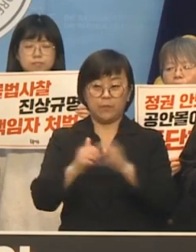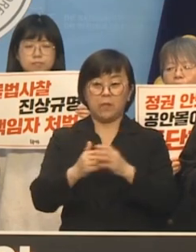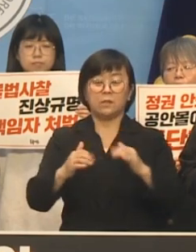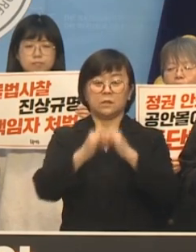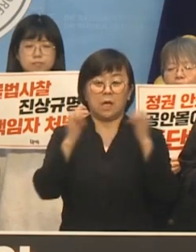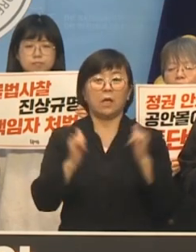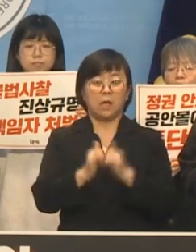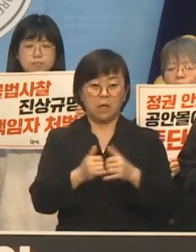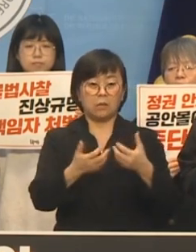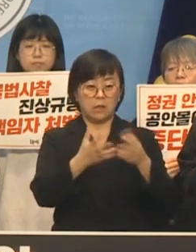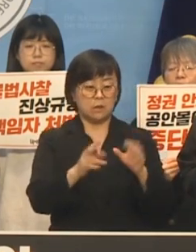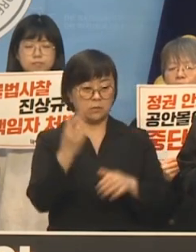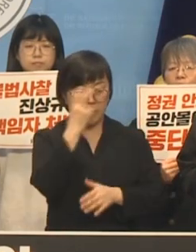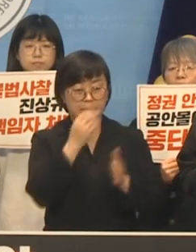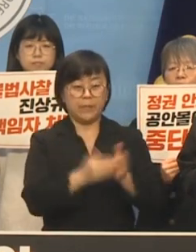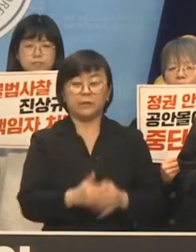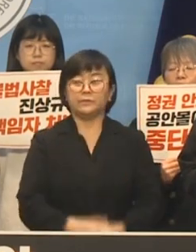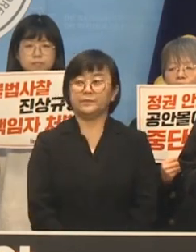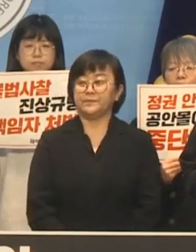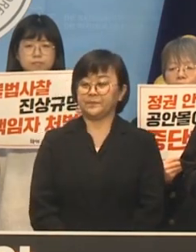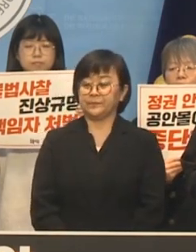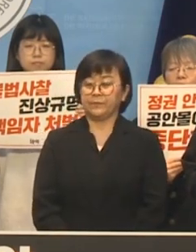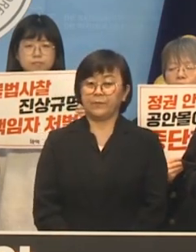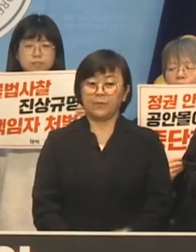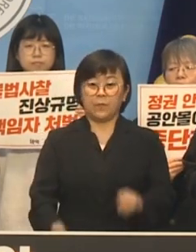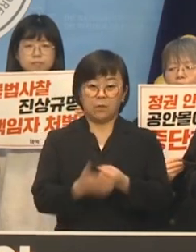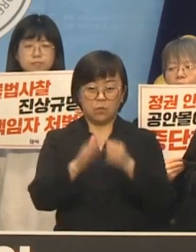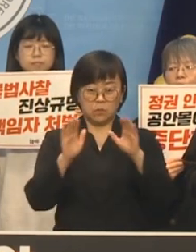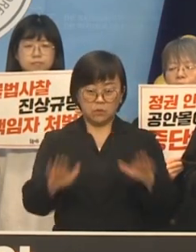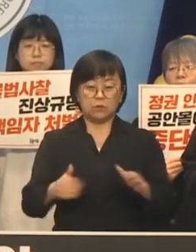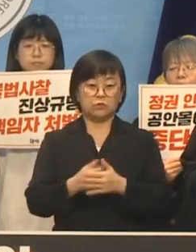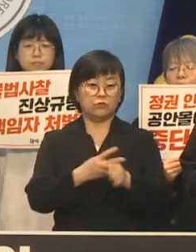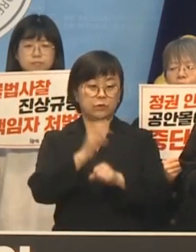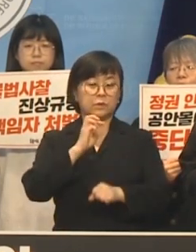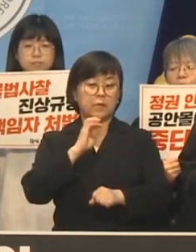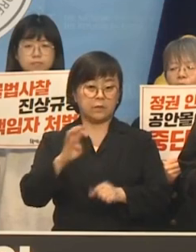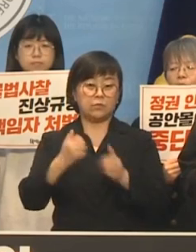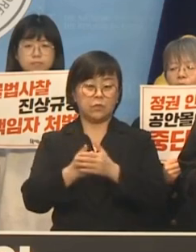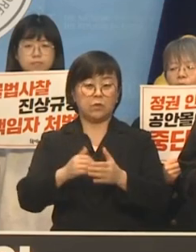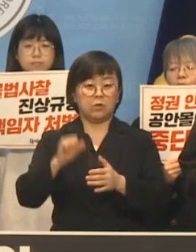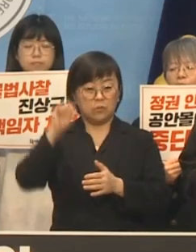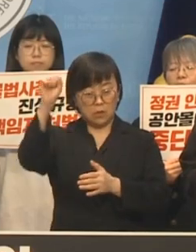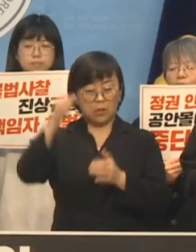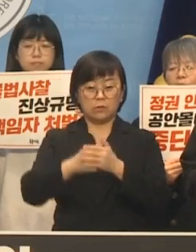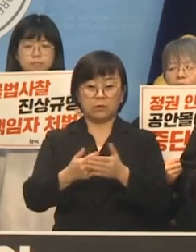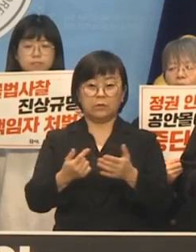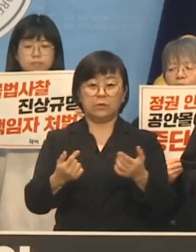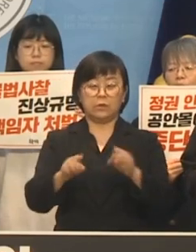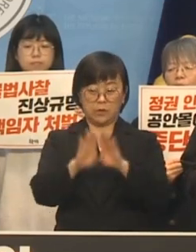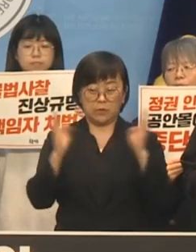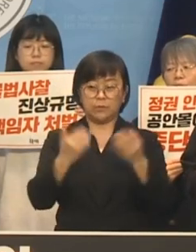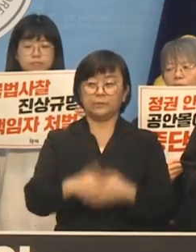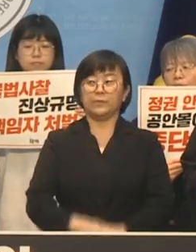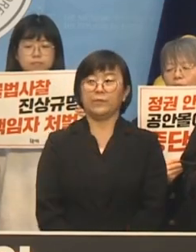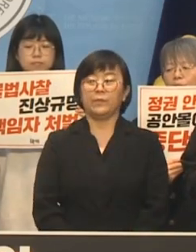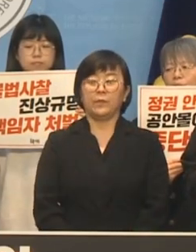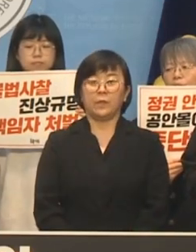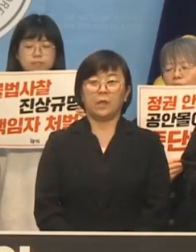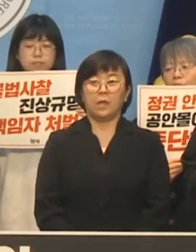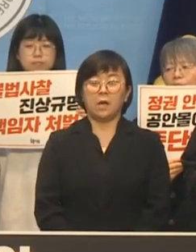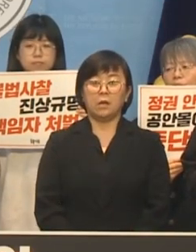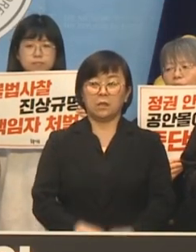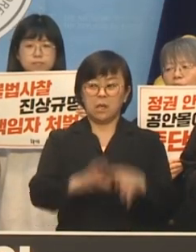미행 및 사찰하였습니다. 이에 오늘 2시 40분 국회에서 규탄 기자회견을 열게 되었습니다. 발언을